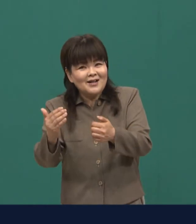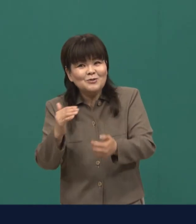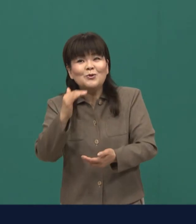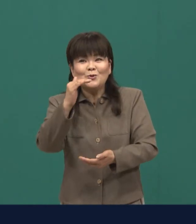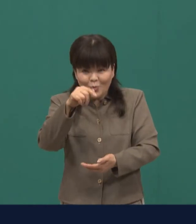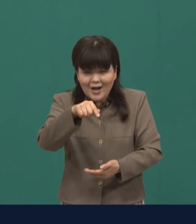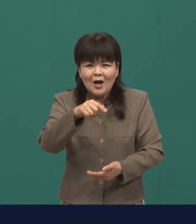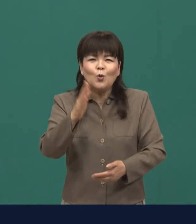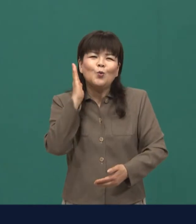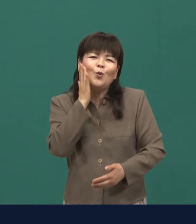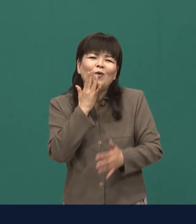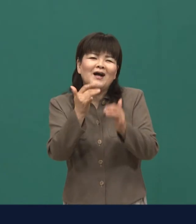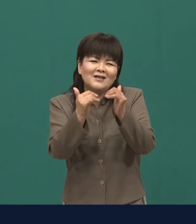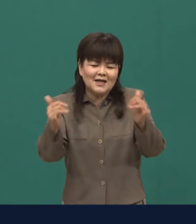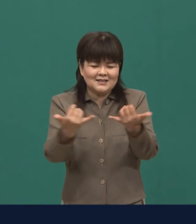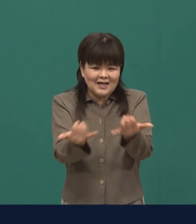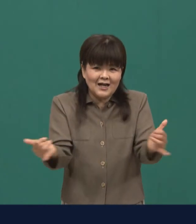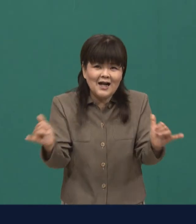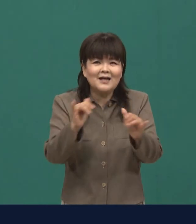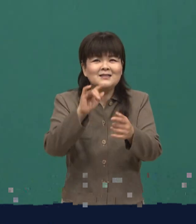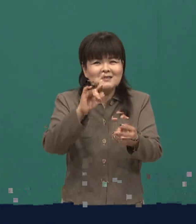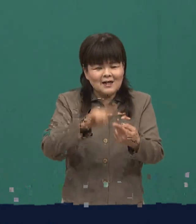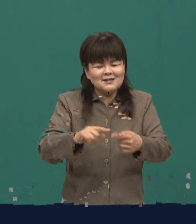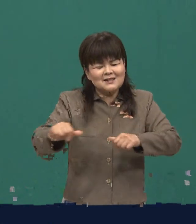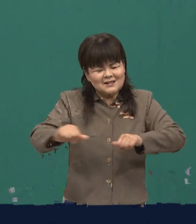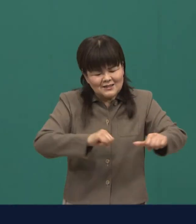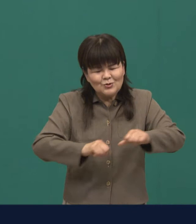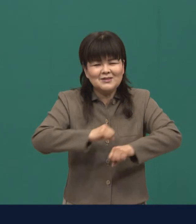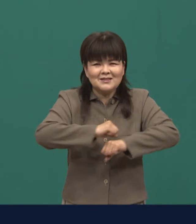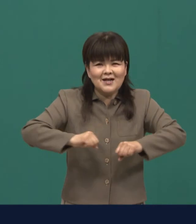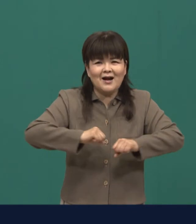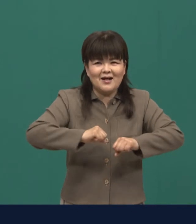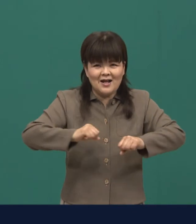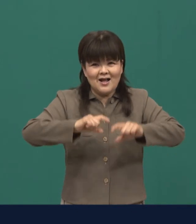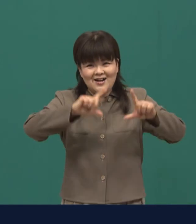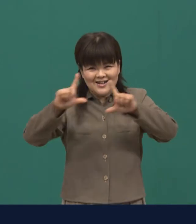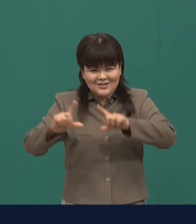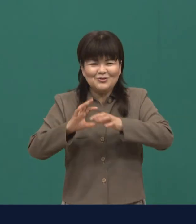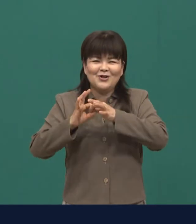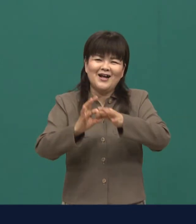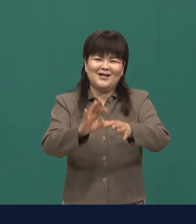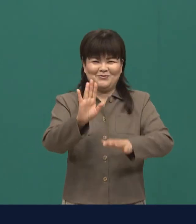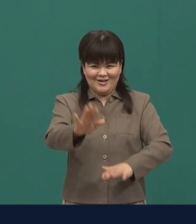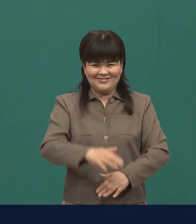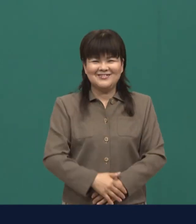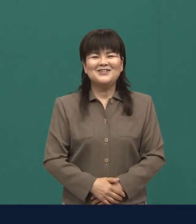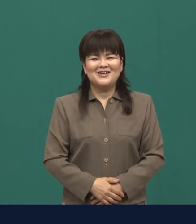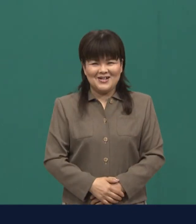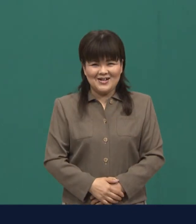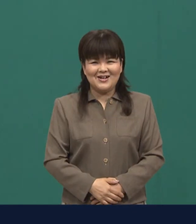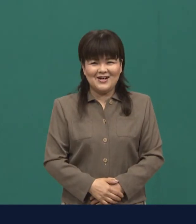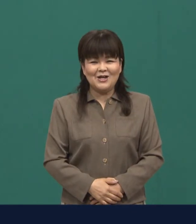は、ろう者が社会的に自由に生きられることにつながります。